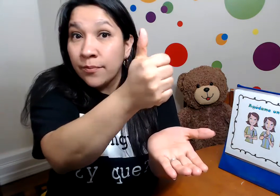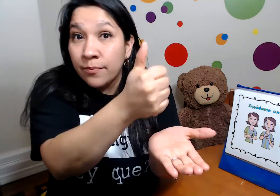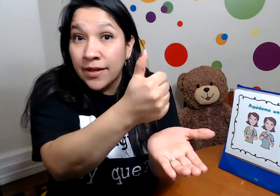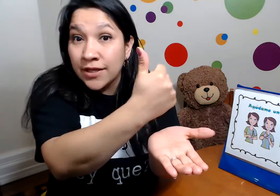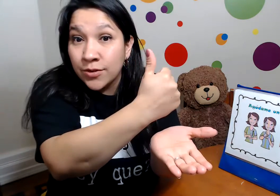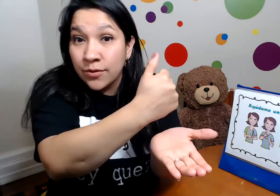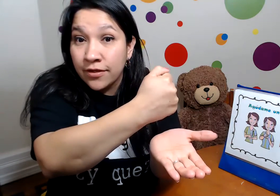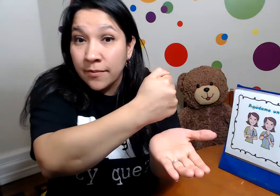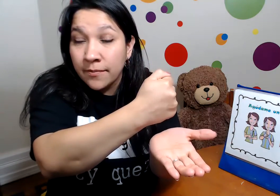song